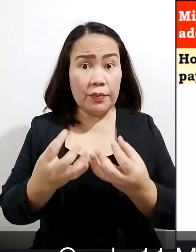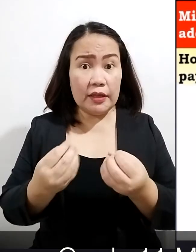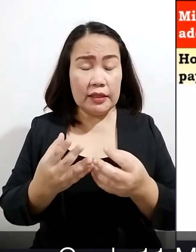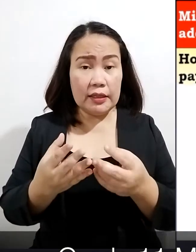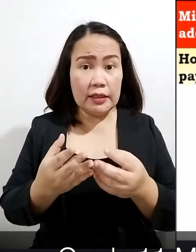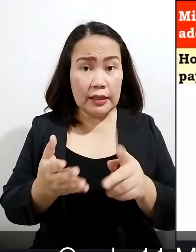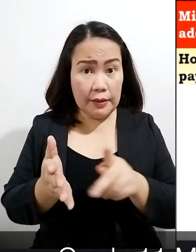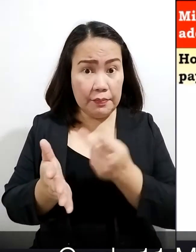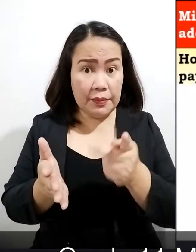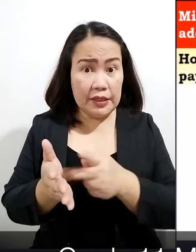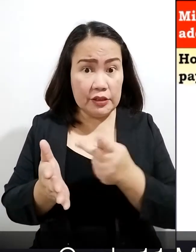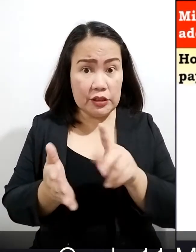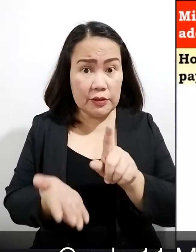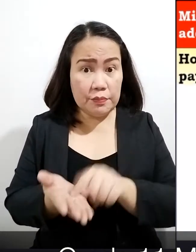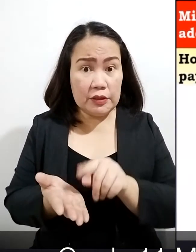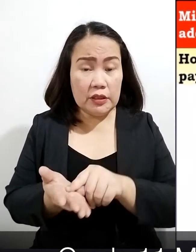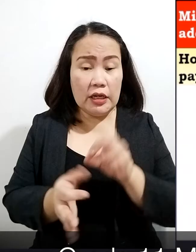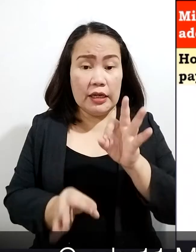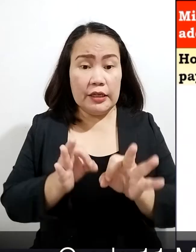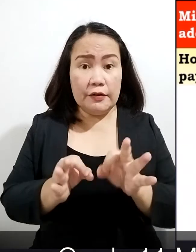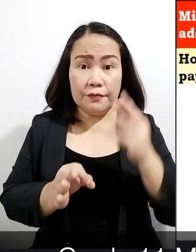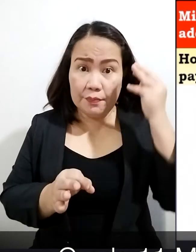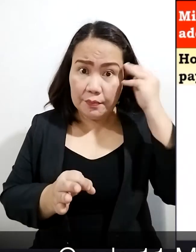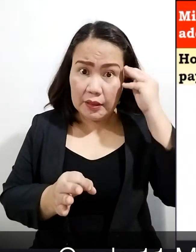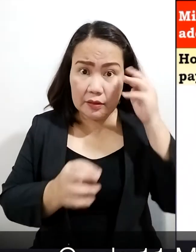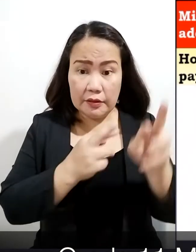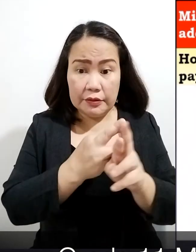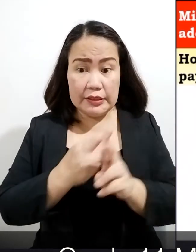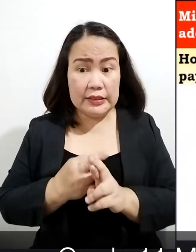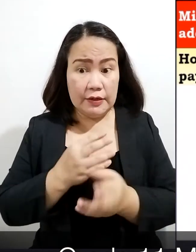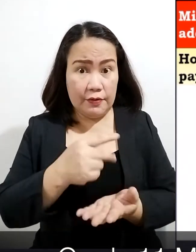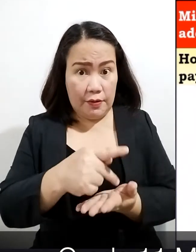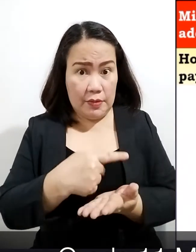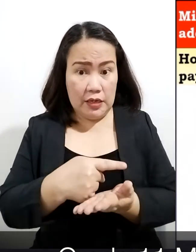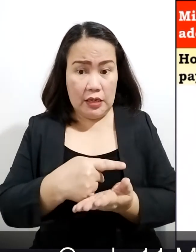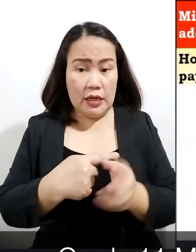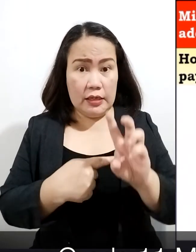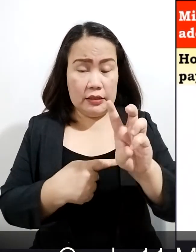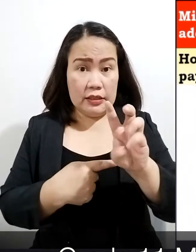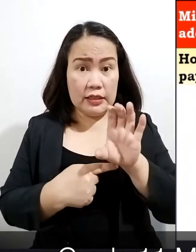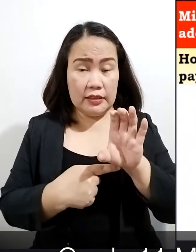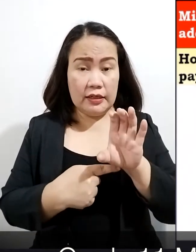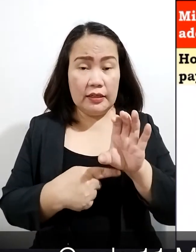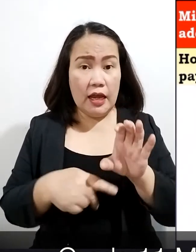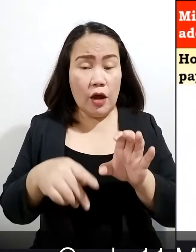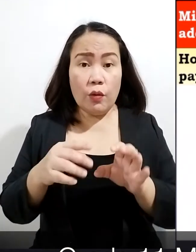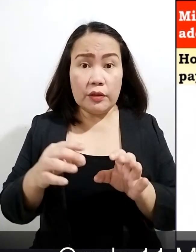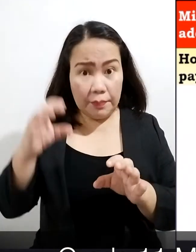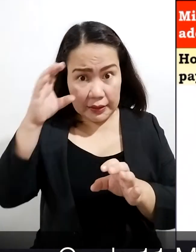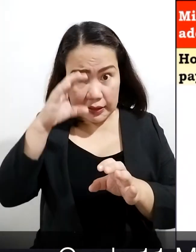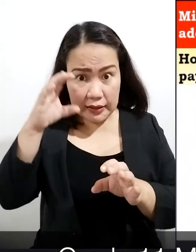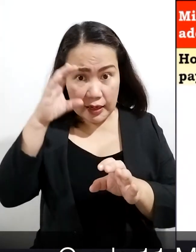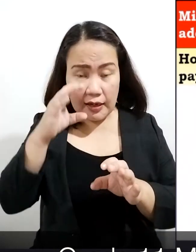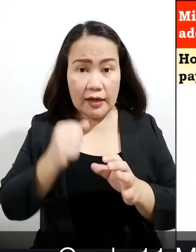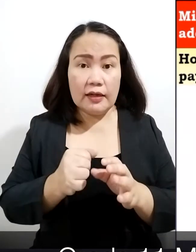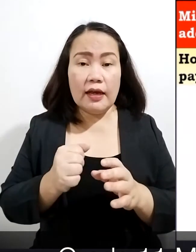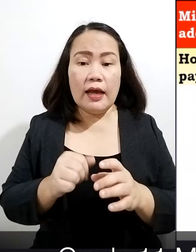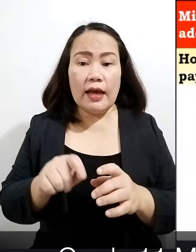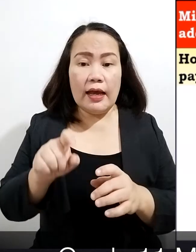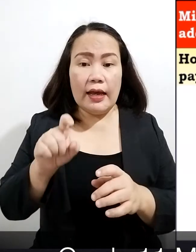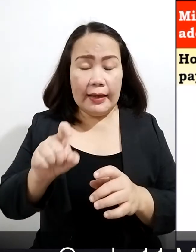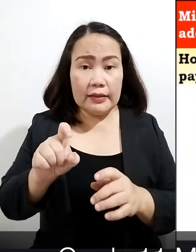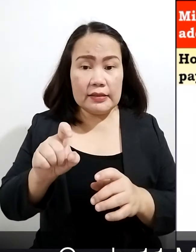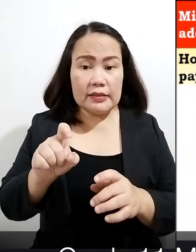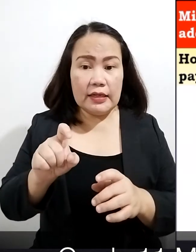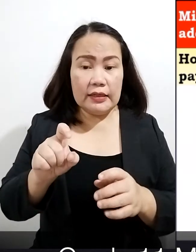How many pages were printed if Mike received a payment of 600 pesos? Ang nawawala naman dito yung x